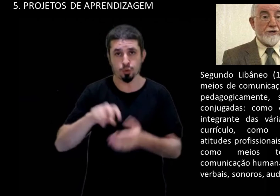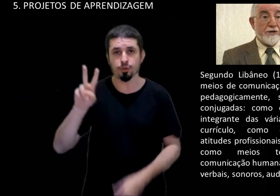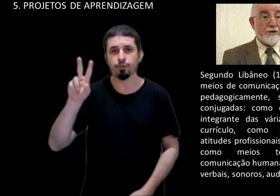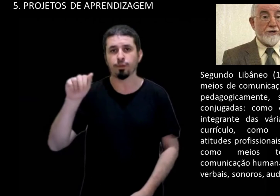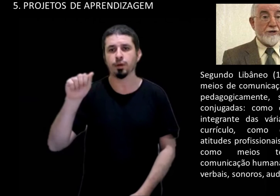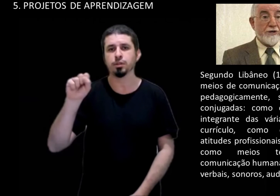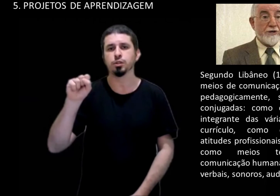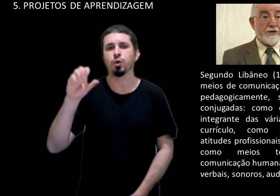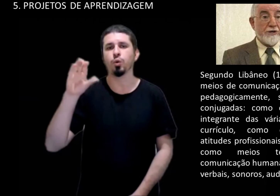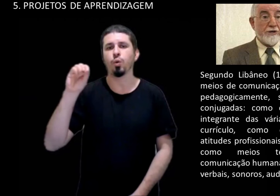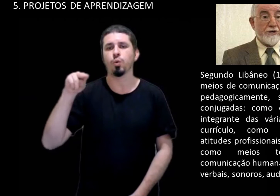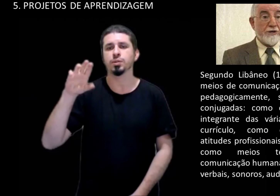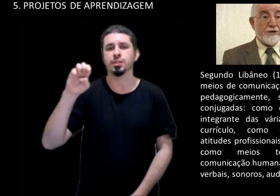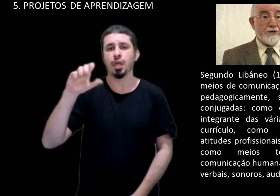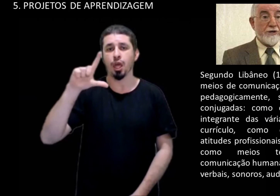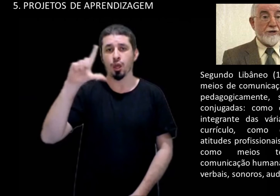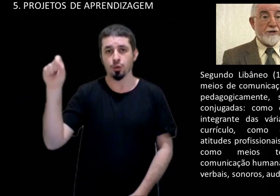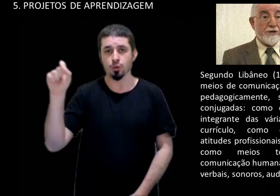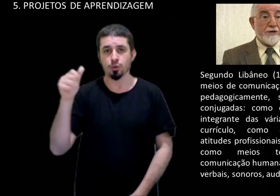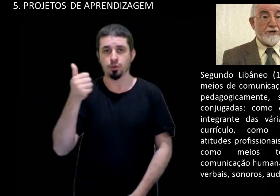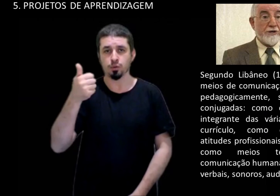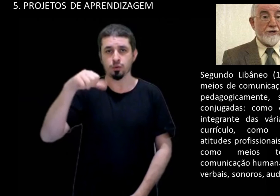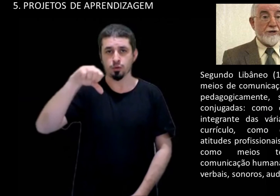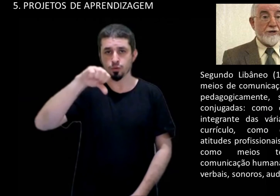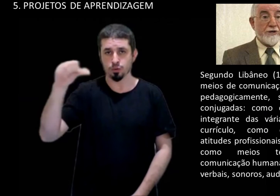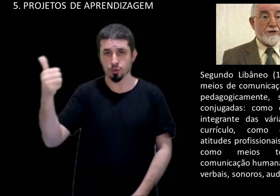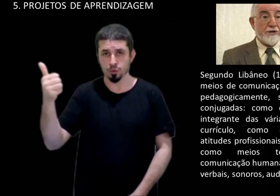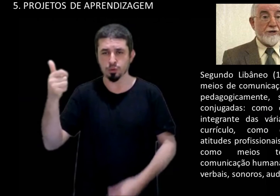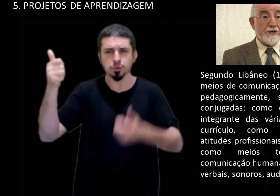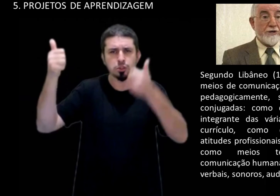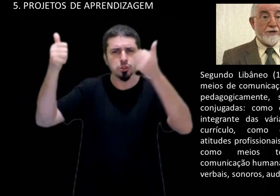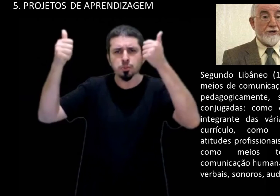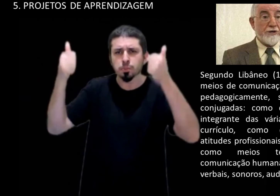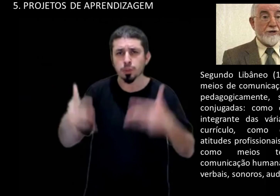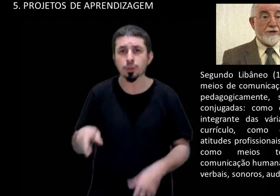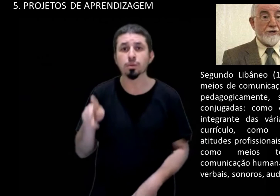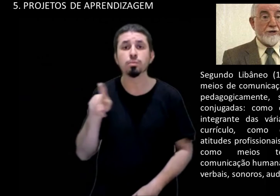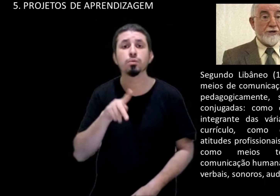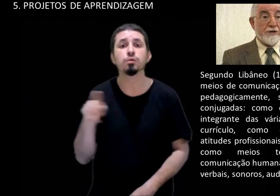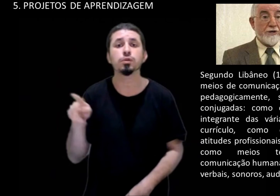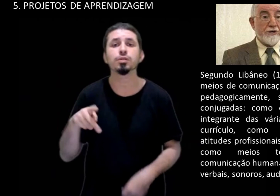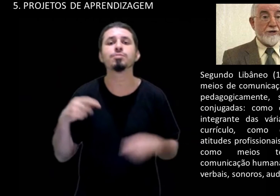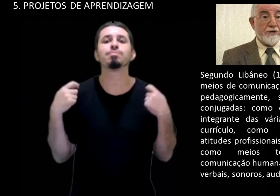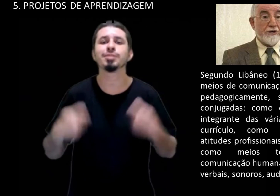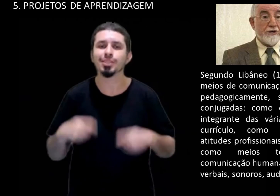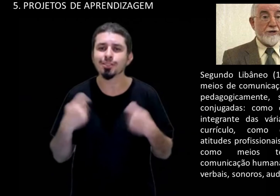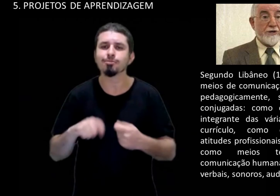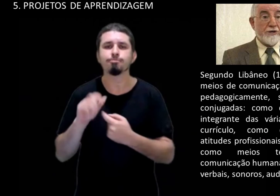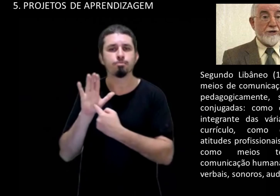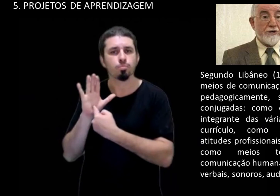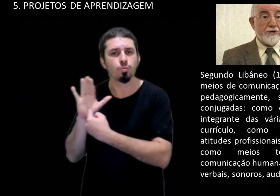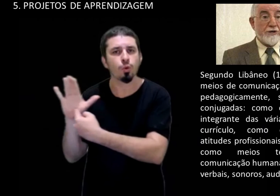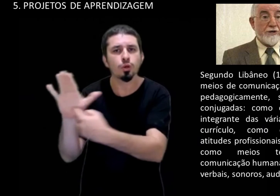Segundo autor Vasconcelos, ano 1991, o professor deve